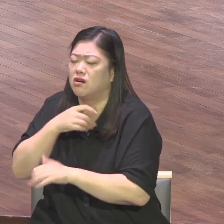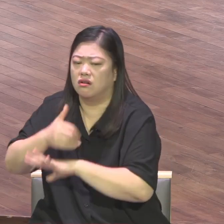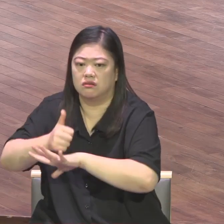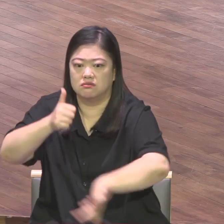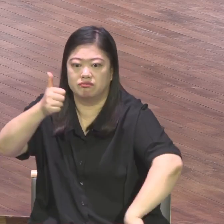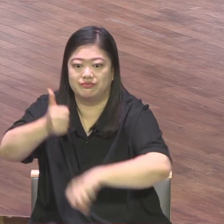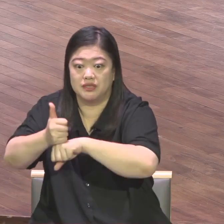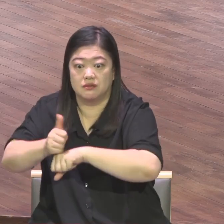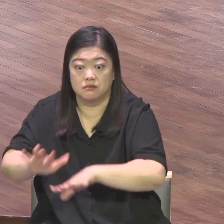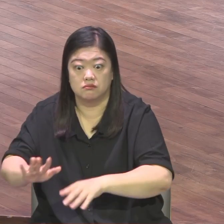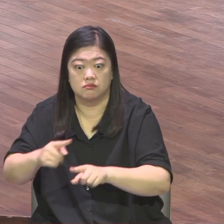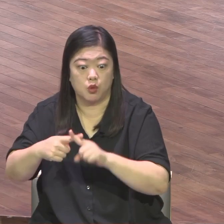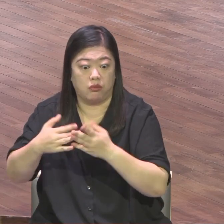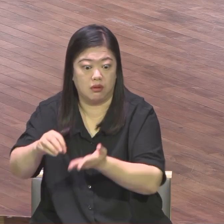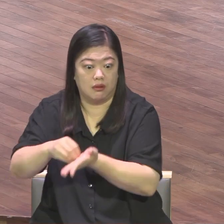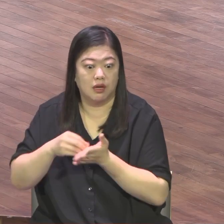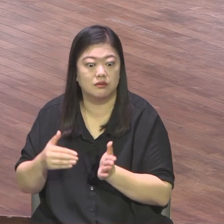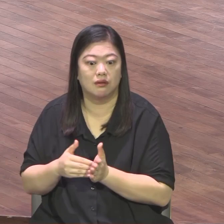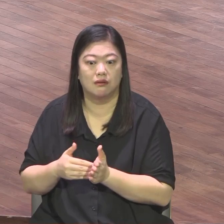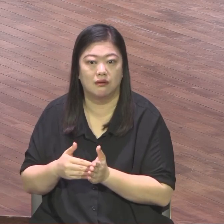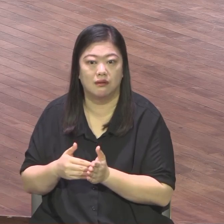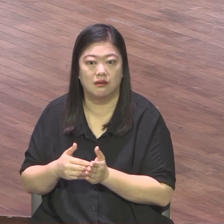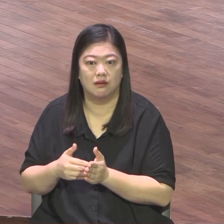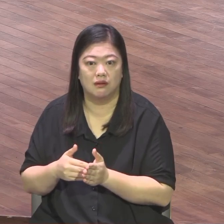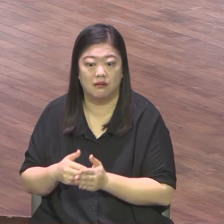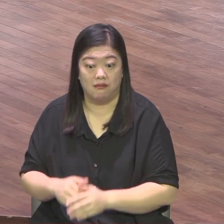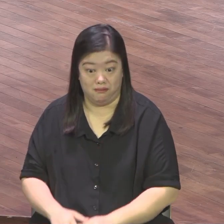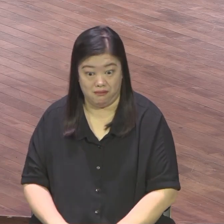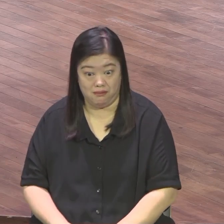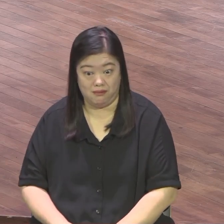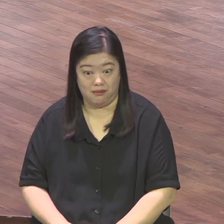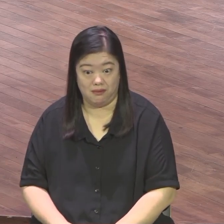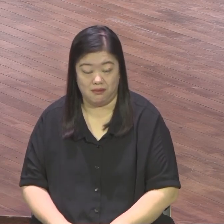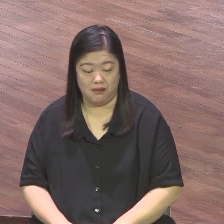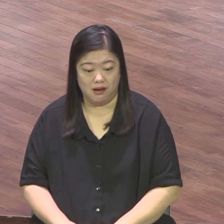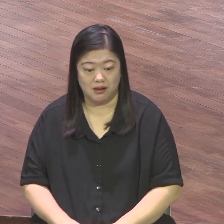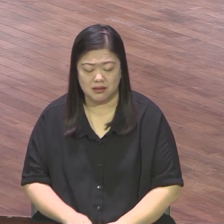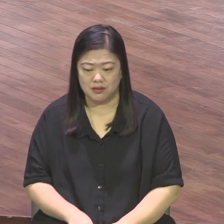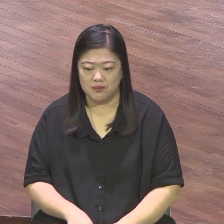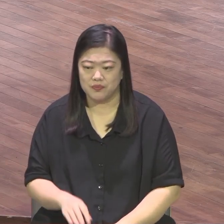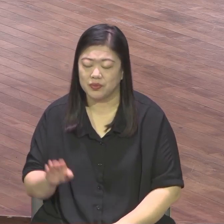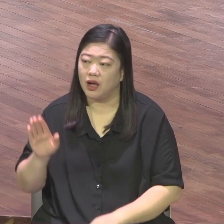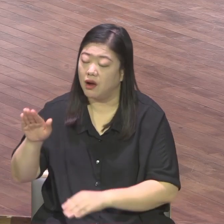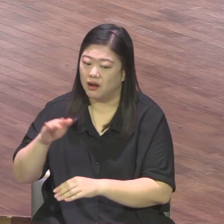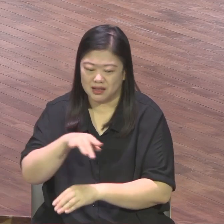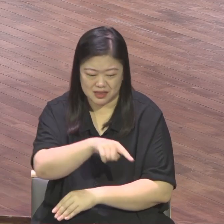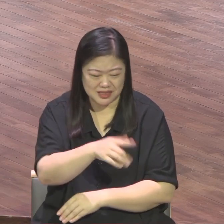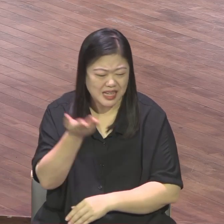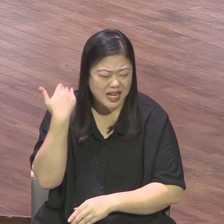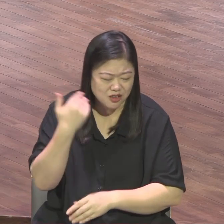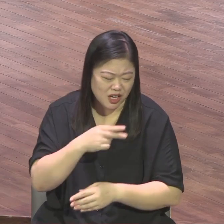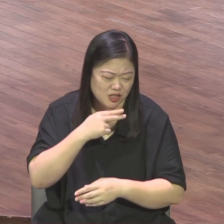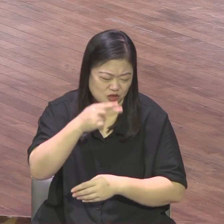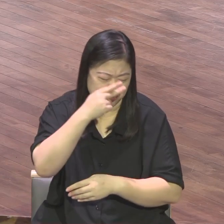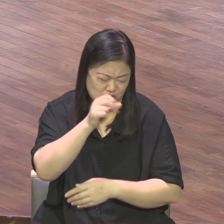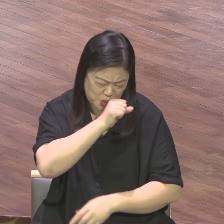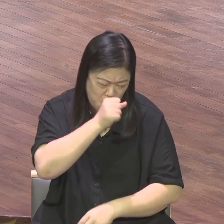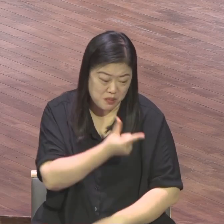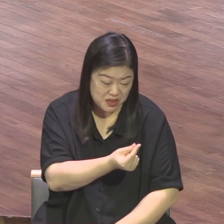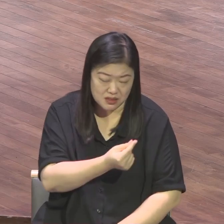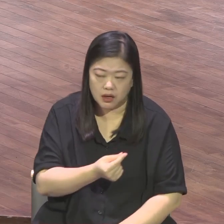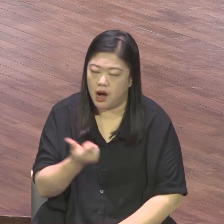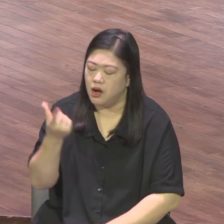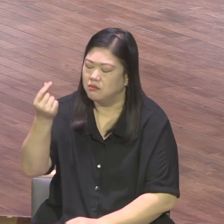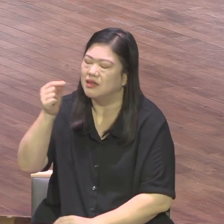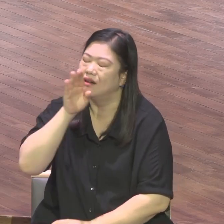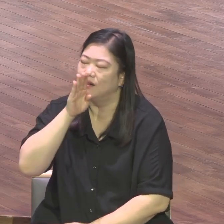간증했겠지요. 내가 옛날에는 이거 꾼이 아니었냐. 근데 지금은 내가 예수 믿고 아무거 안 해도 너무 편한 충격받는 거. 그게